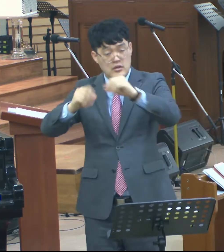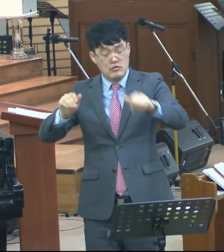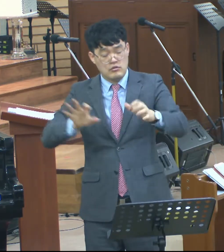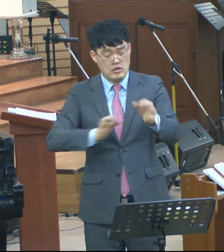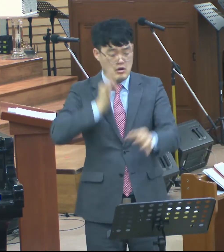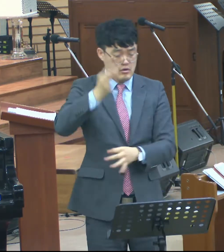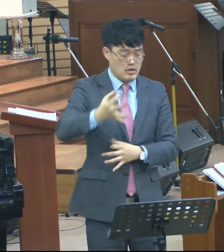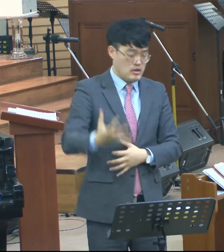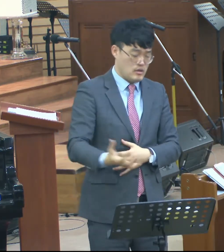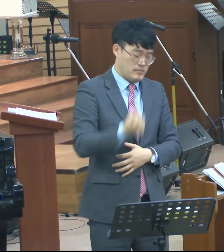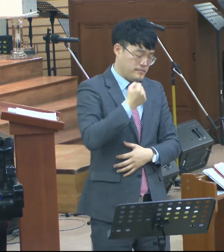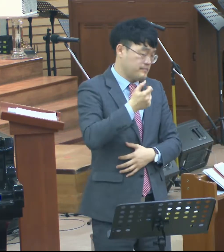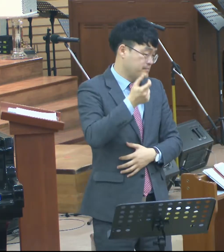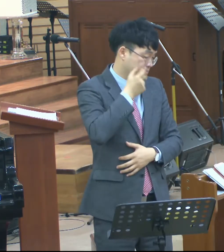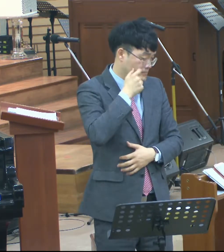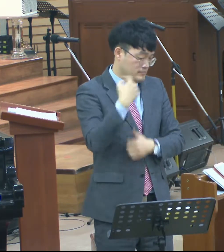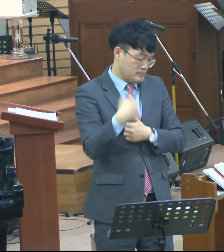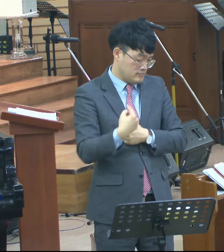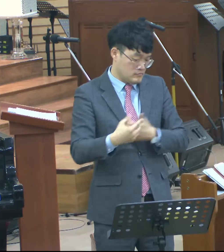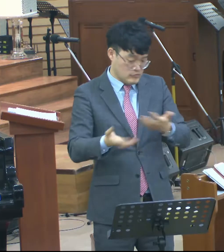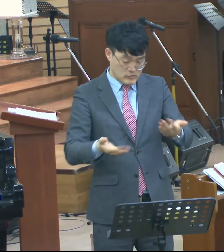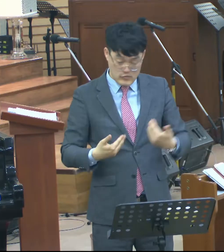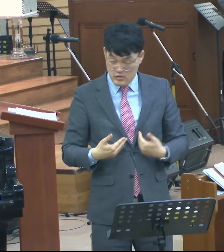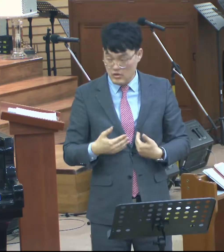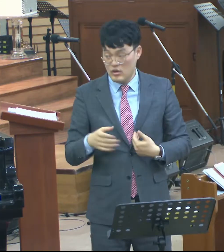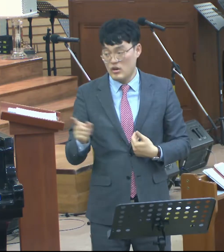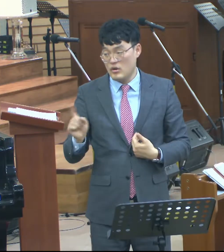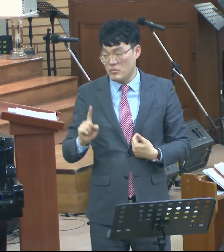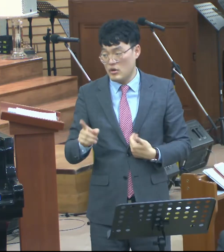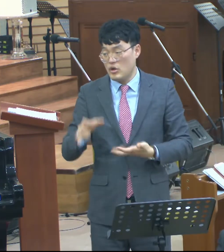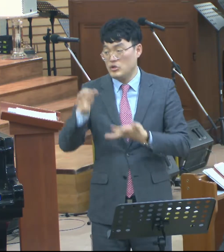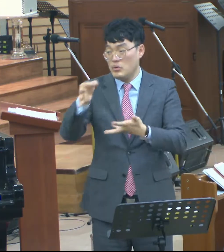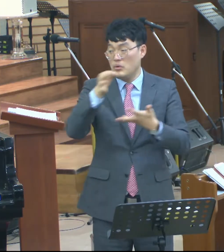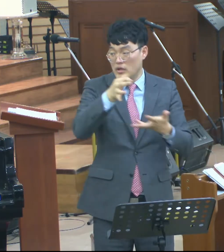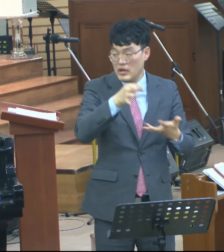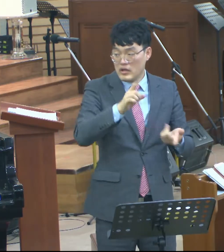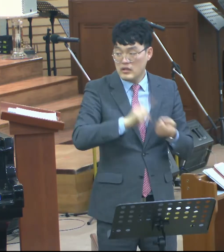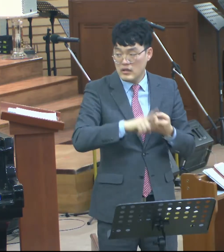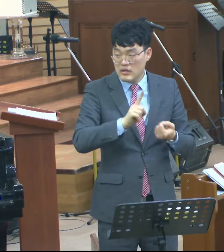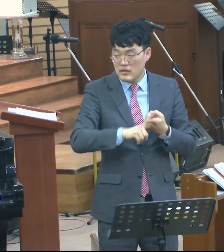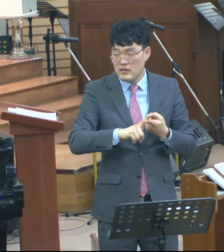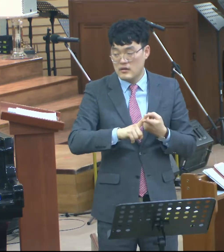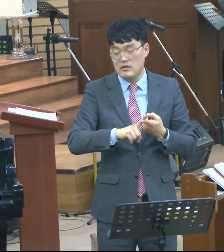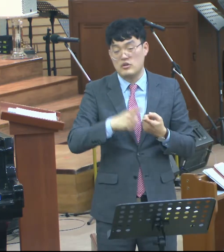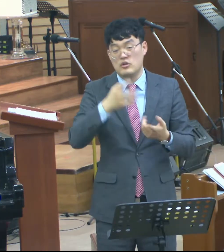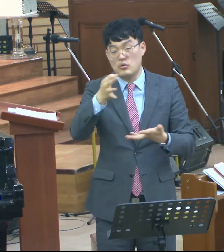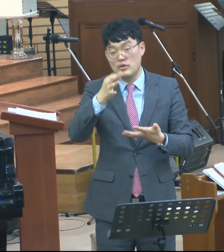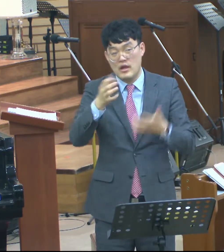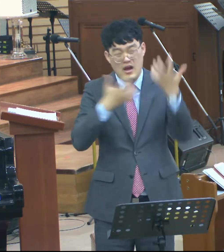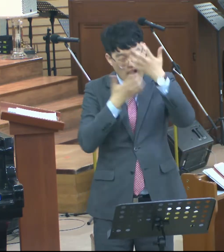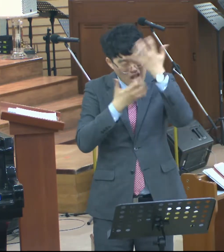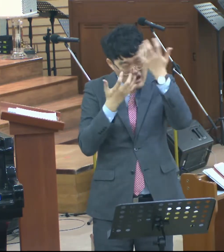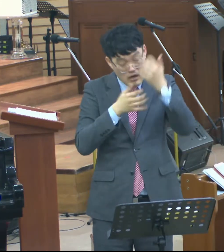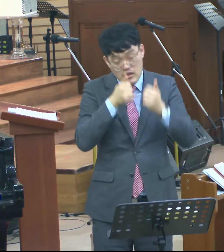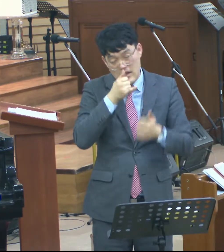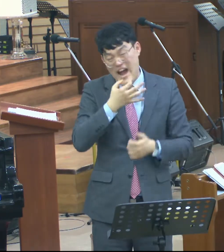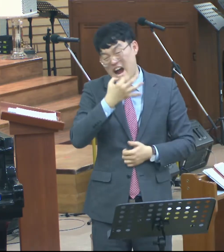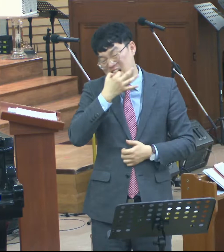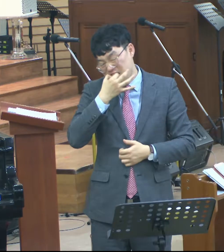가르치며 자본주의적 신성에 길들어진 욕심을 질타하실 것이다. 우리는 단지 그 땅을 맡아